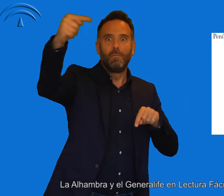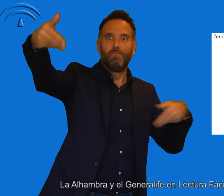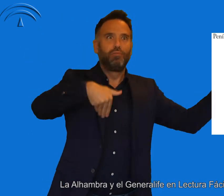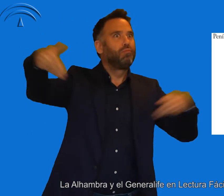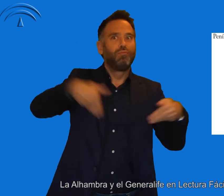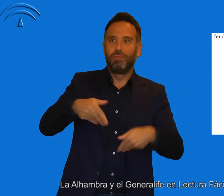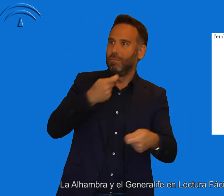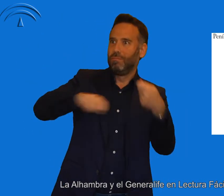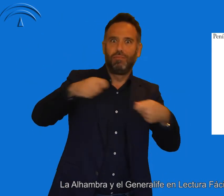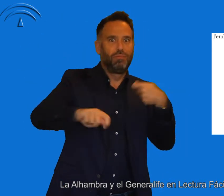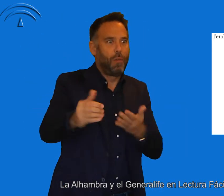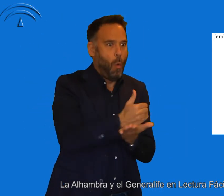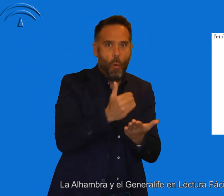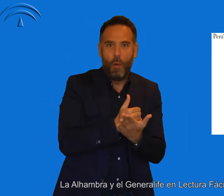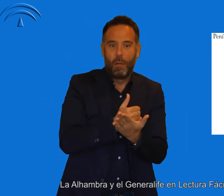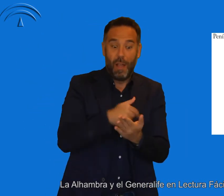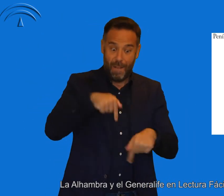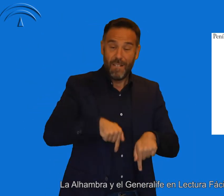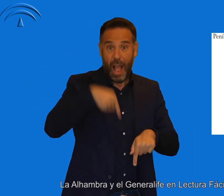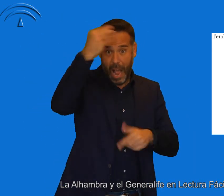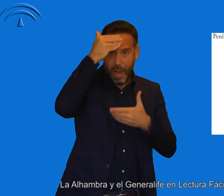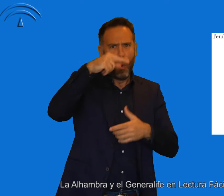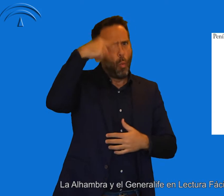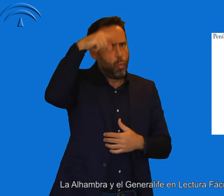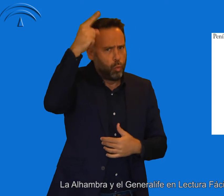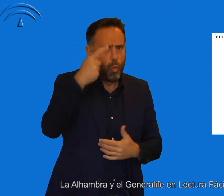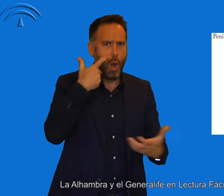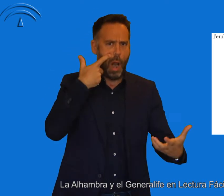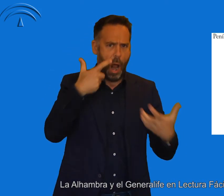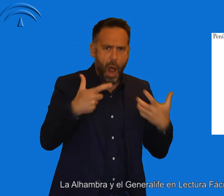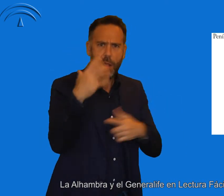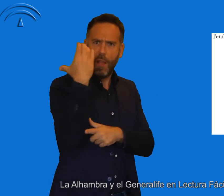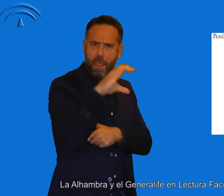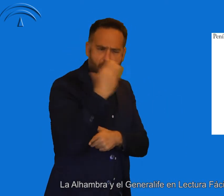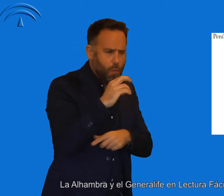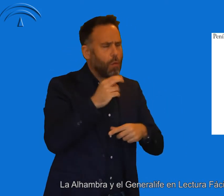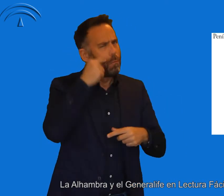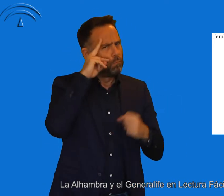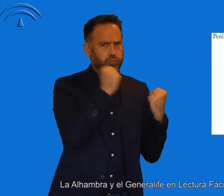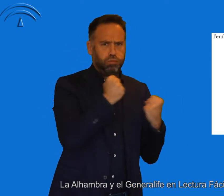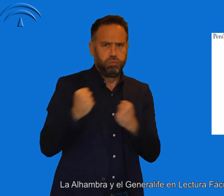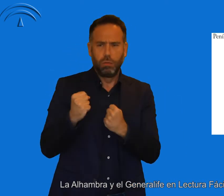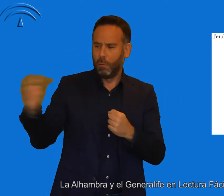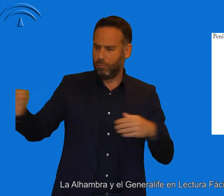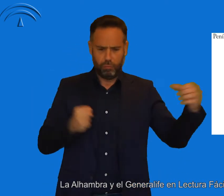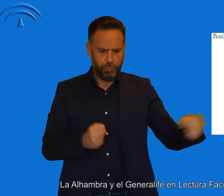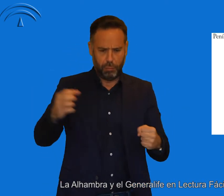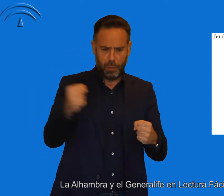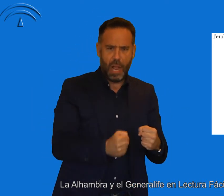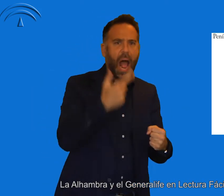exterior. Amaban la cultura y protegieron las artes y la ciencia. Se acompañaron de